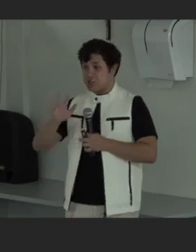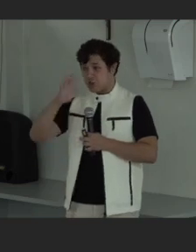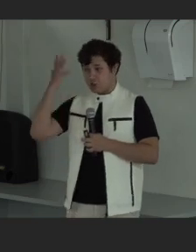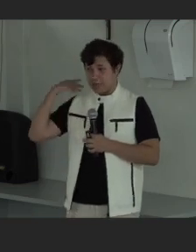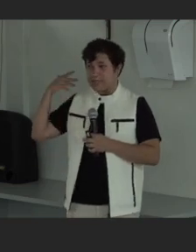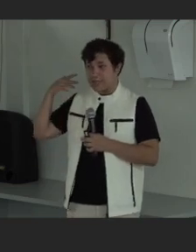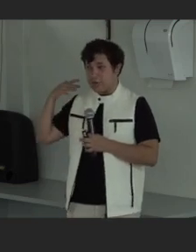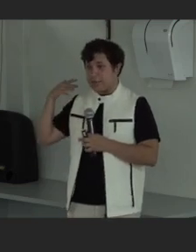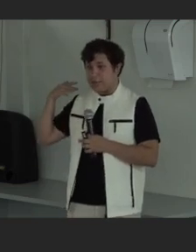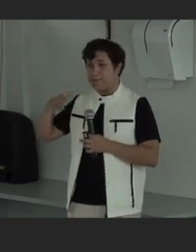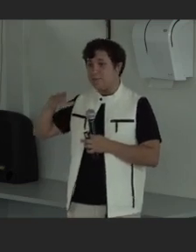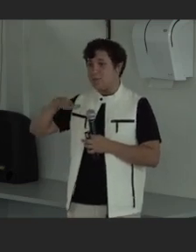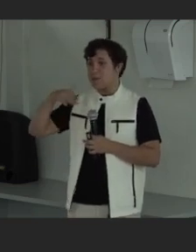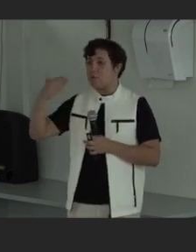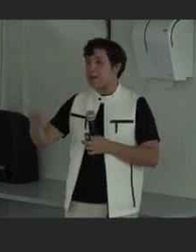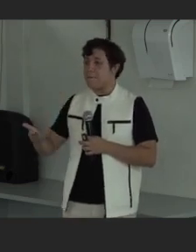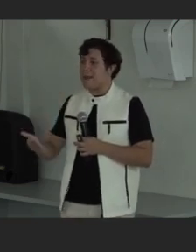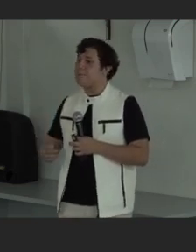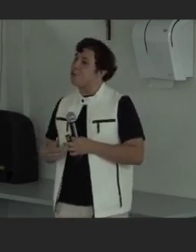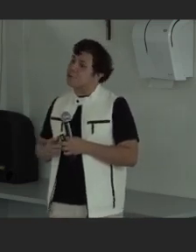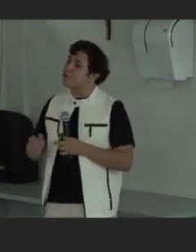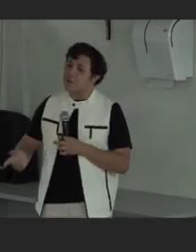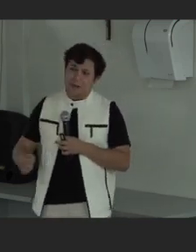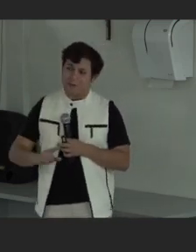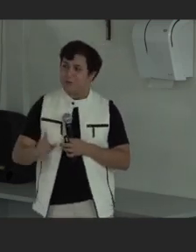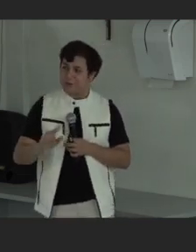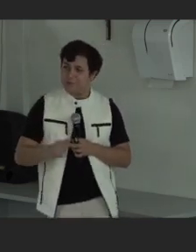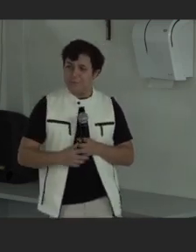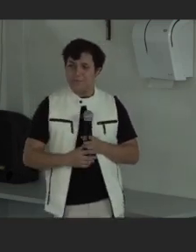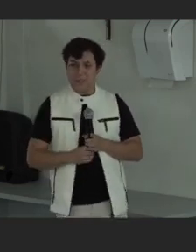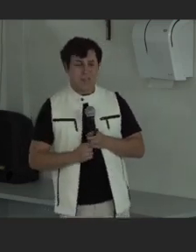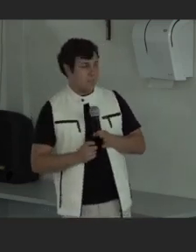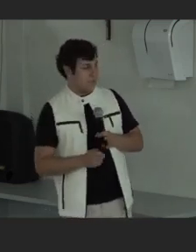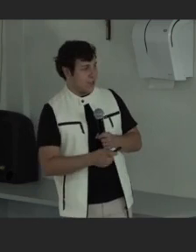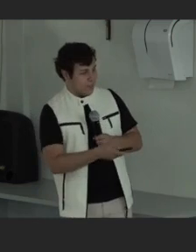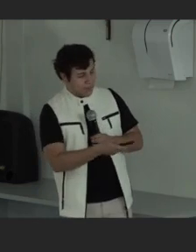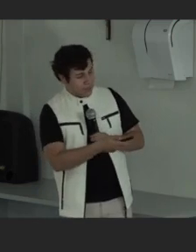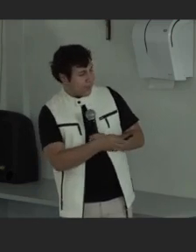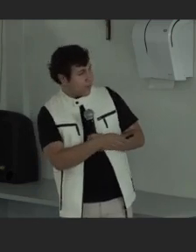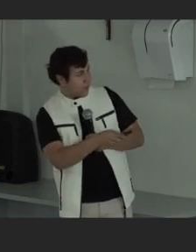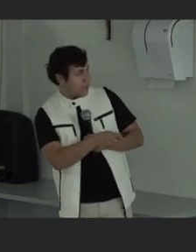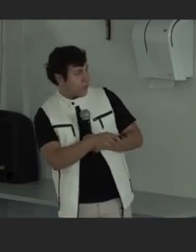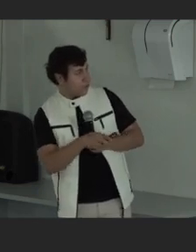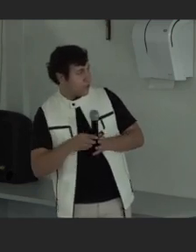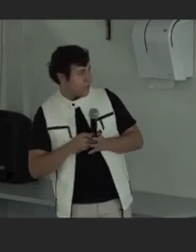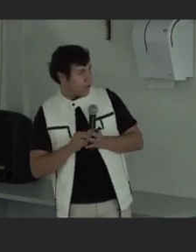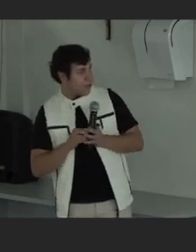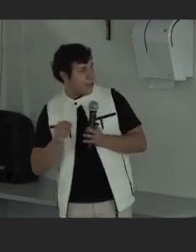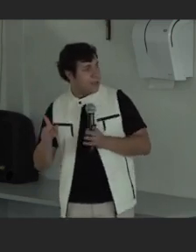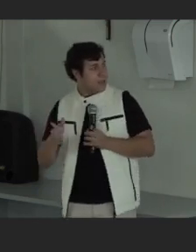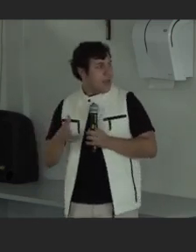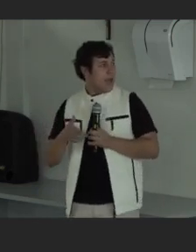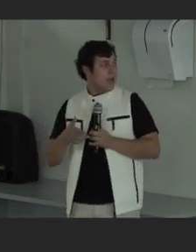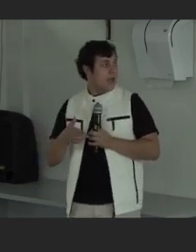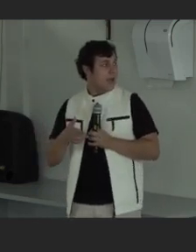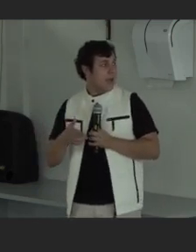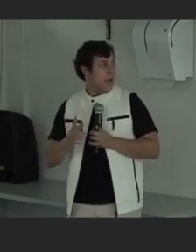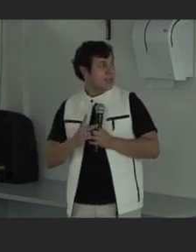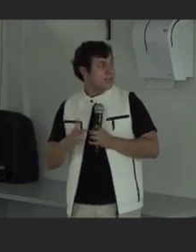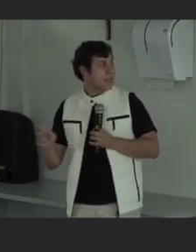todo lo que les acabo de decir, pero el movimiento cambia y por lo tanto ya no es lo mismo. ¿Okay? Aquí vemos algunos que pueden ser